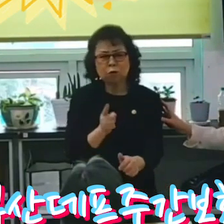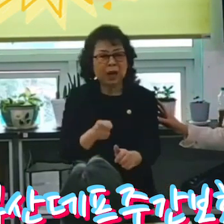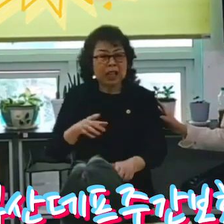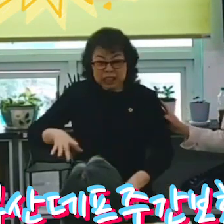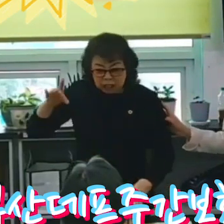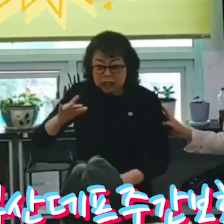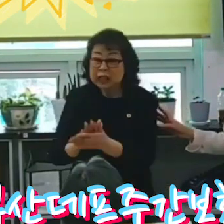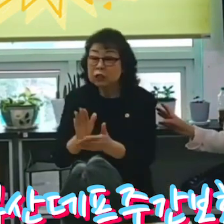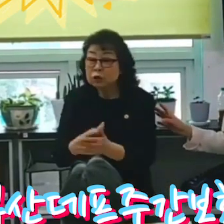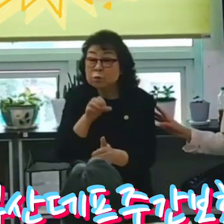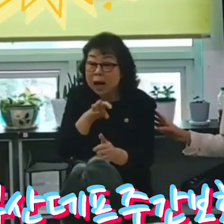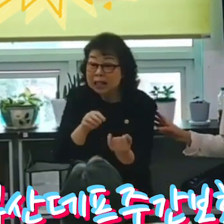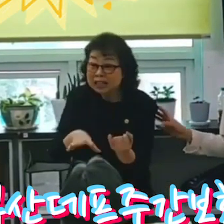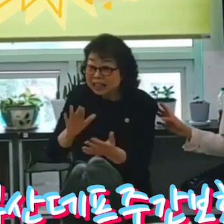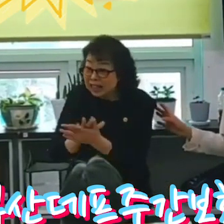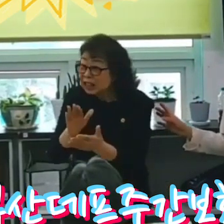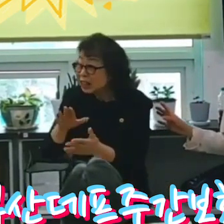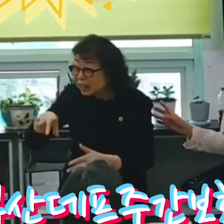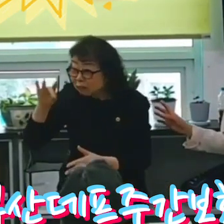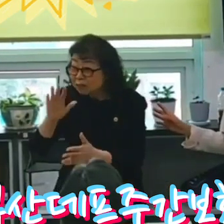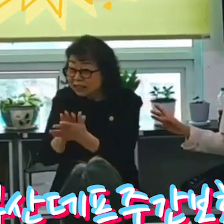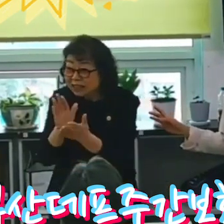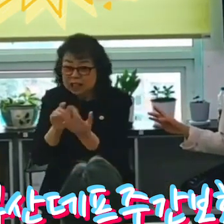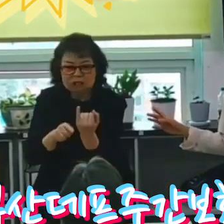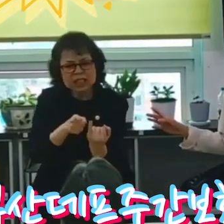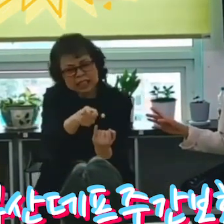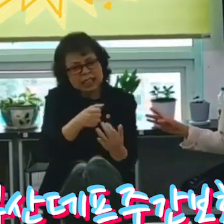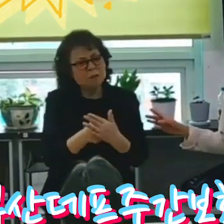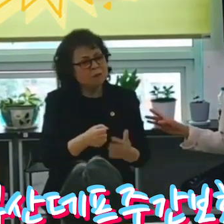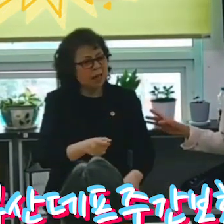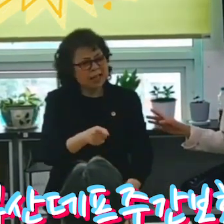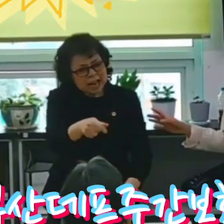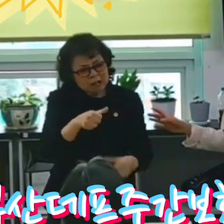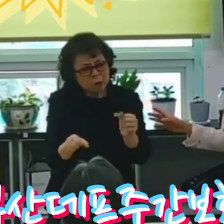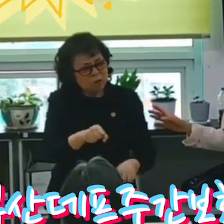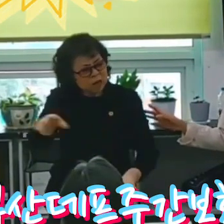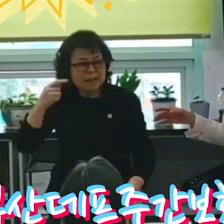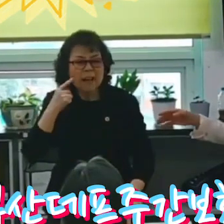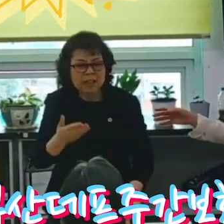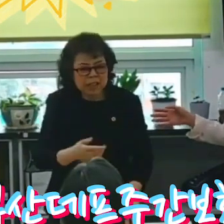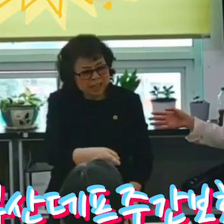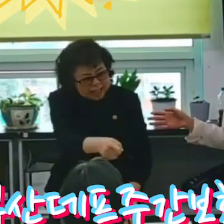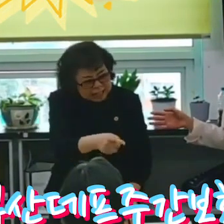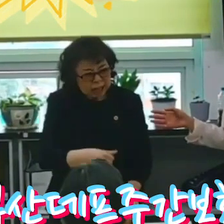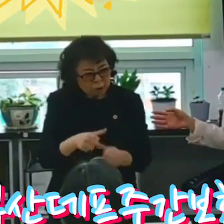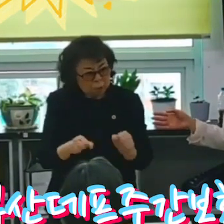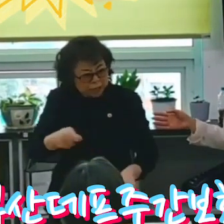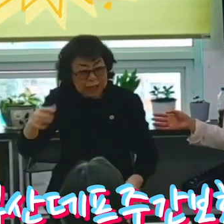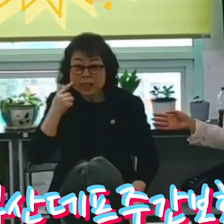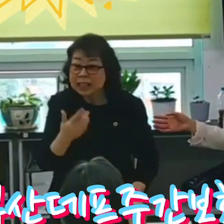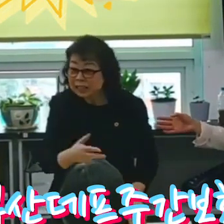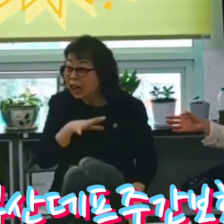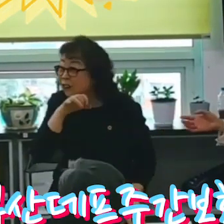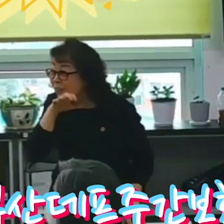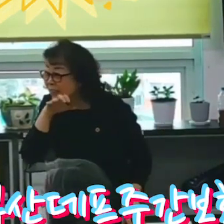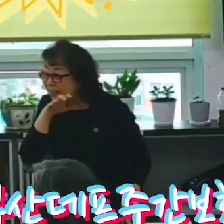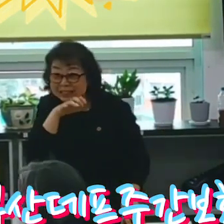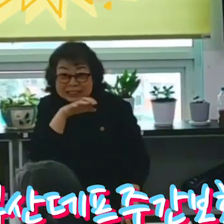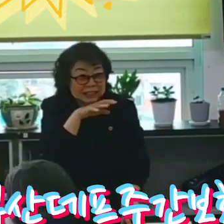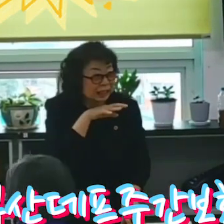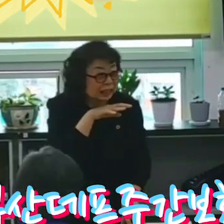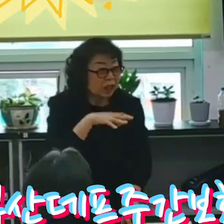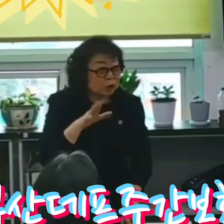처음 친구한테 말한 그 친구한테 탓을 해요. 네가 소문 다 냈지? 예.